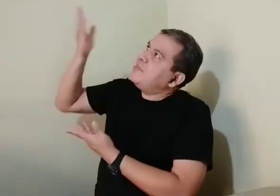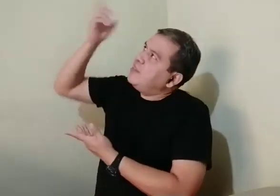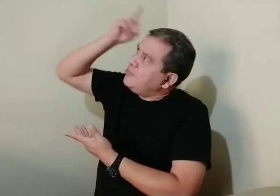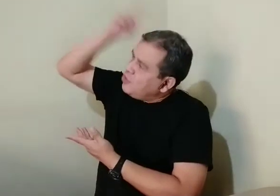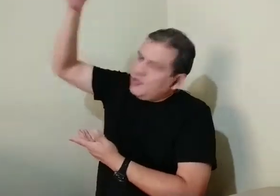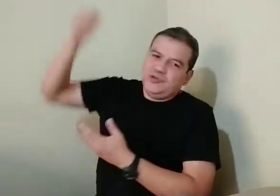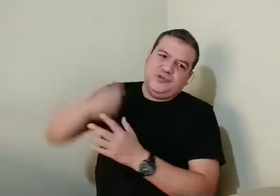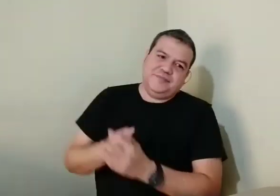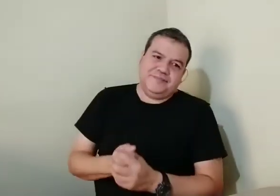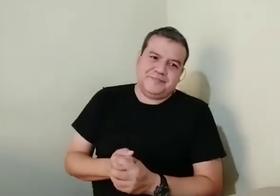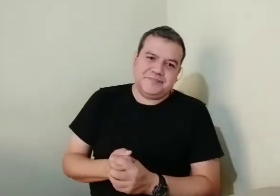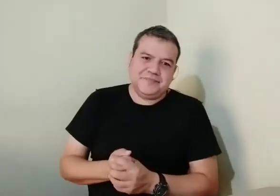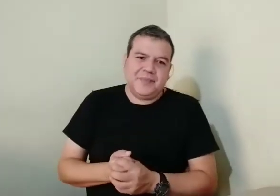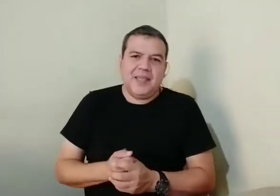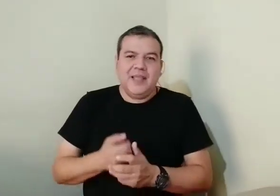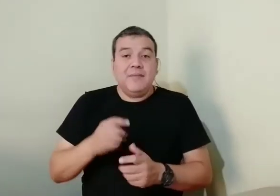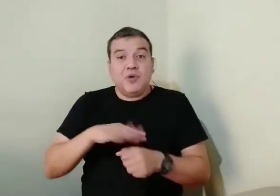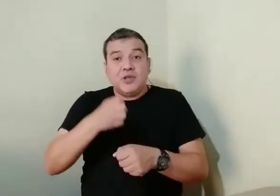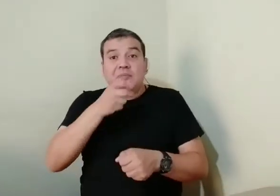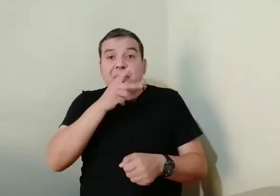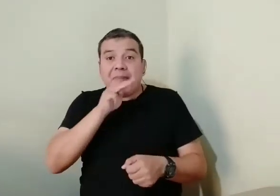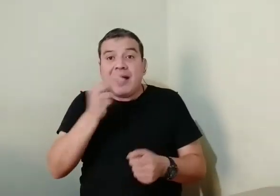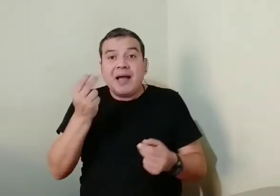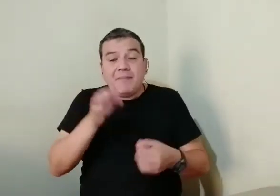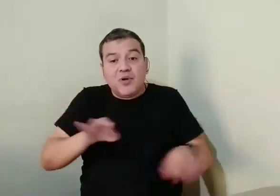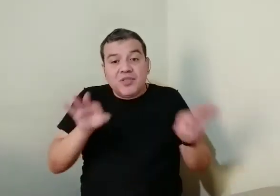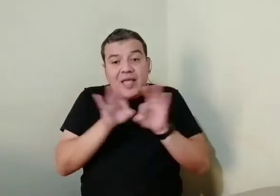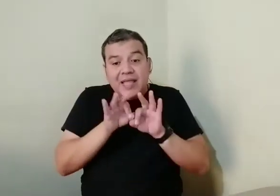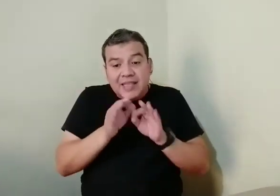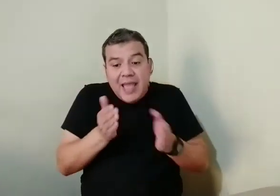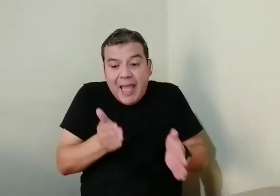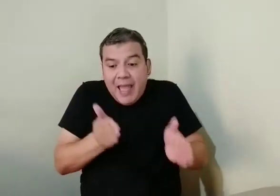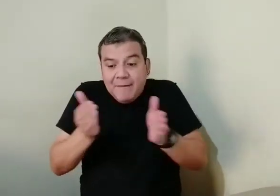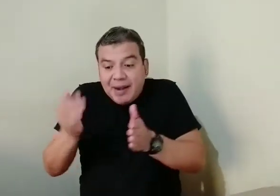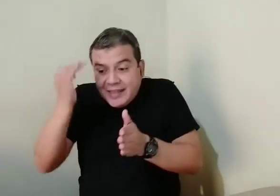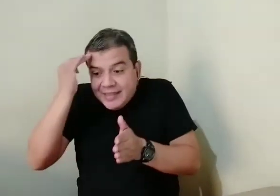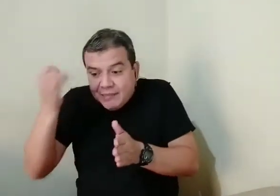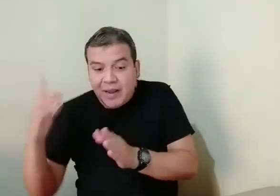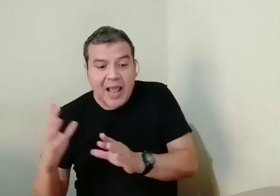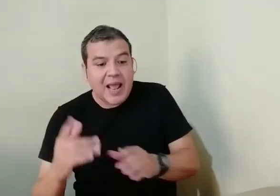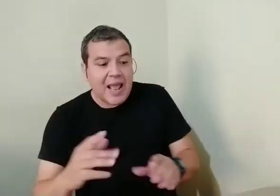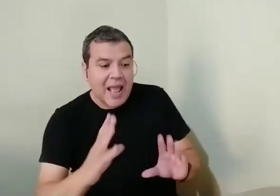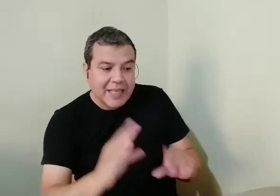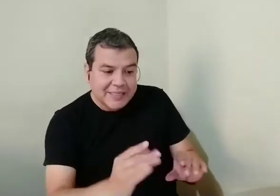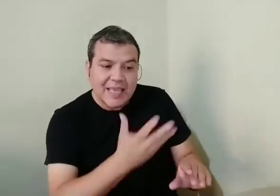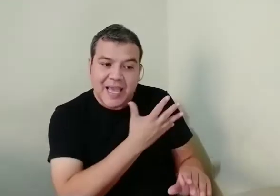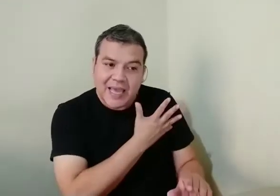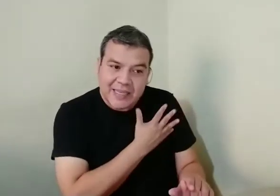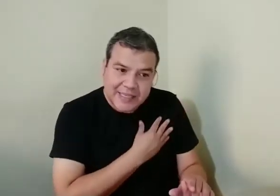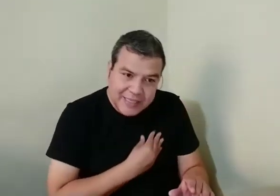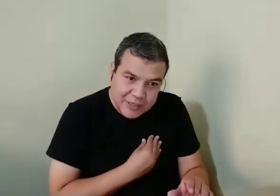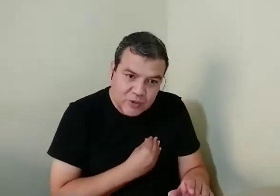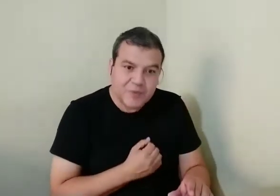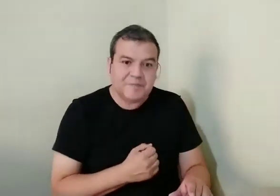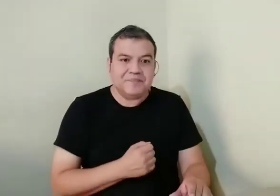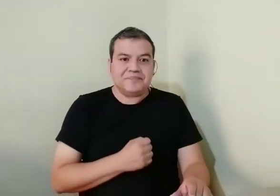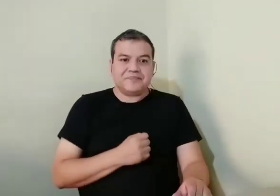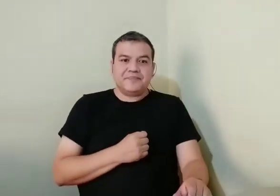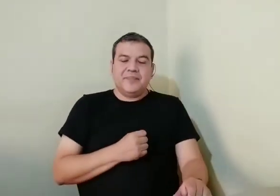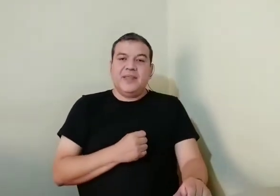no solo en nuestros hijos, sino también en las generaciones posteriores.